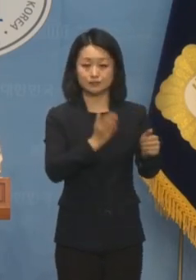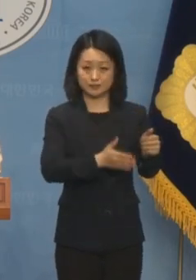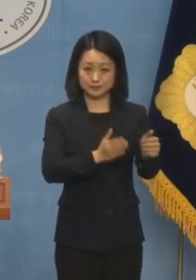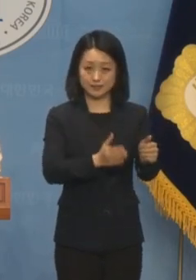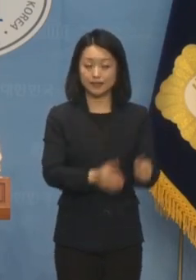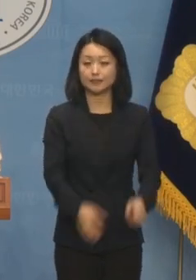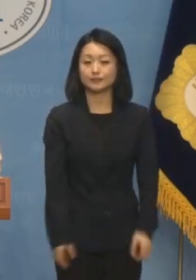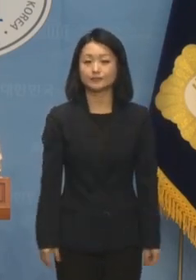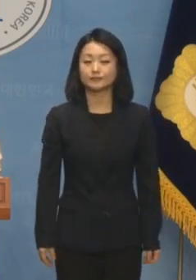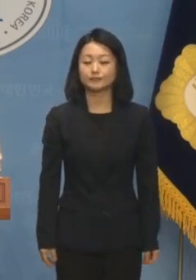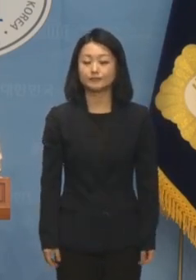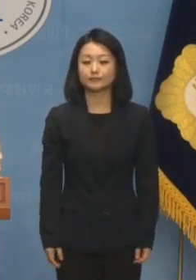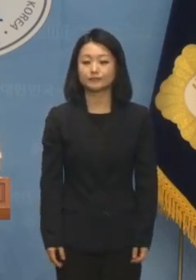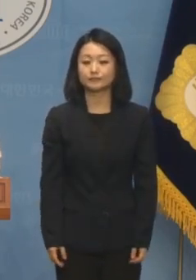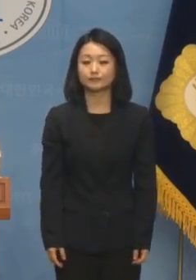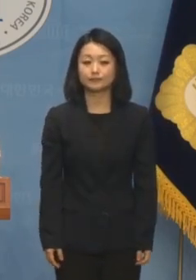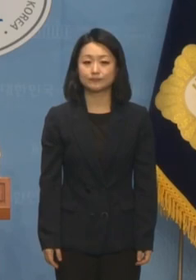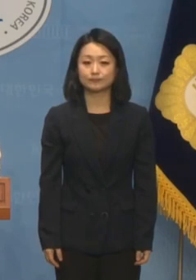바랍니다.